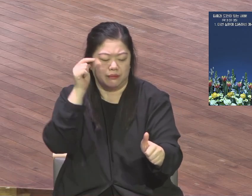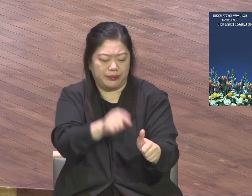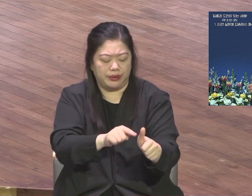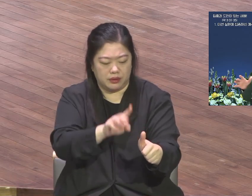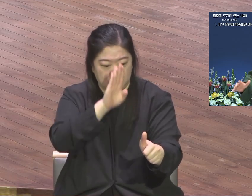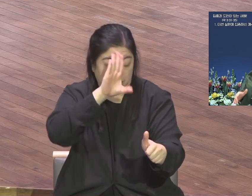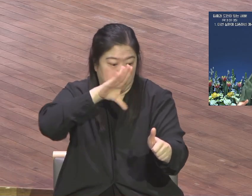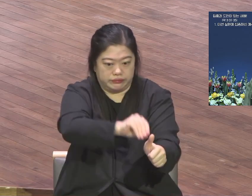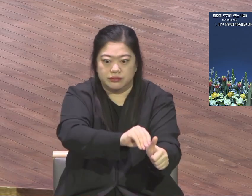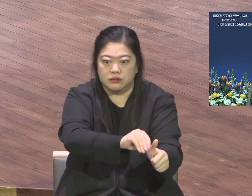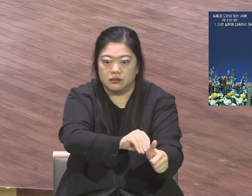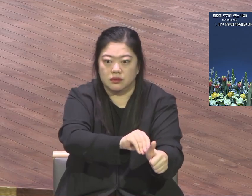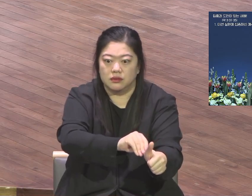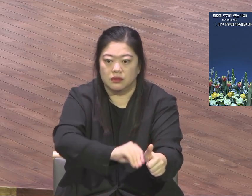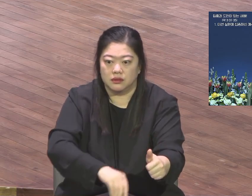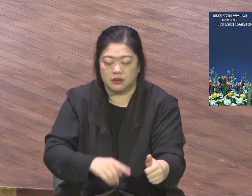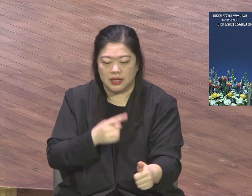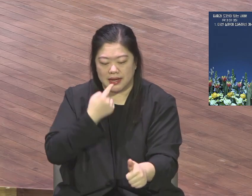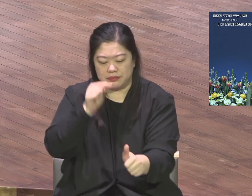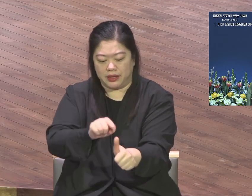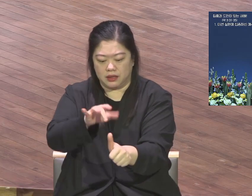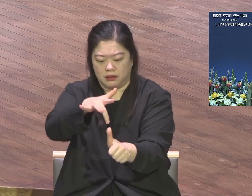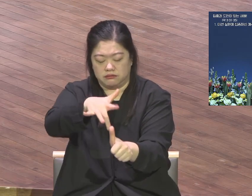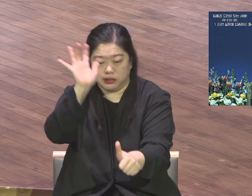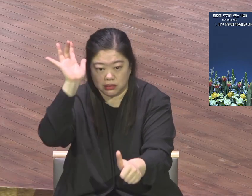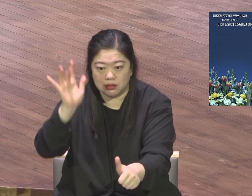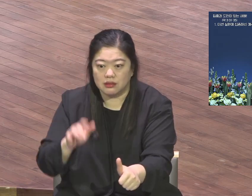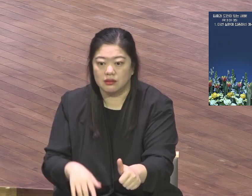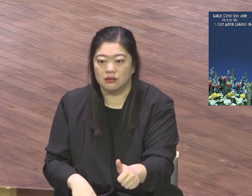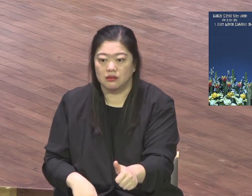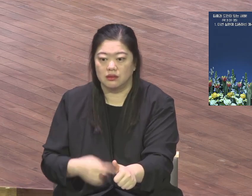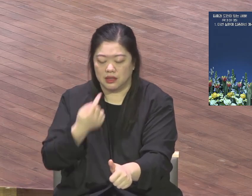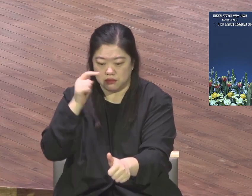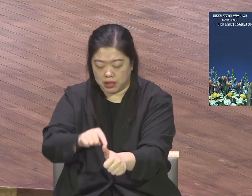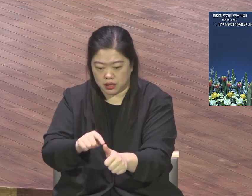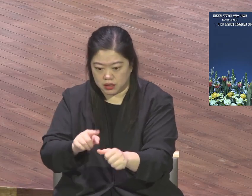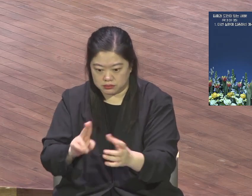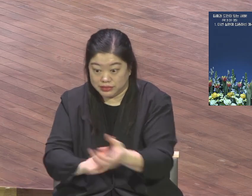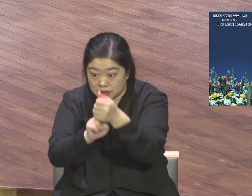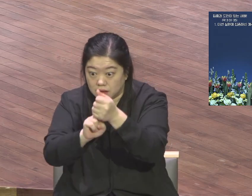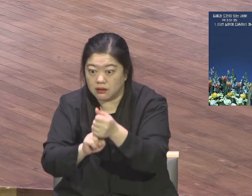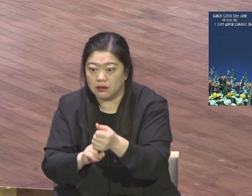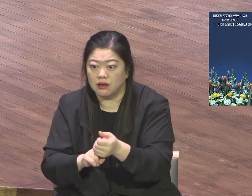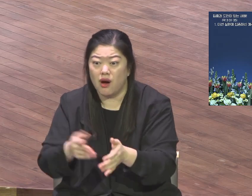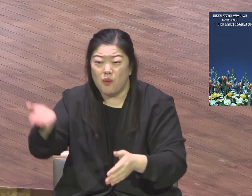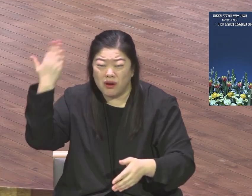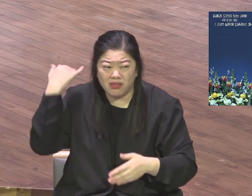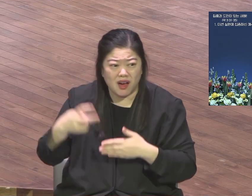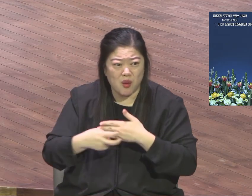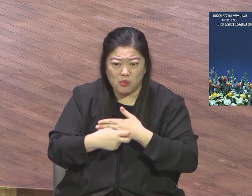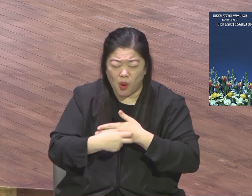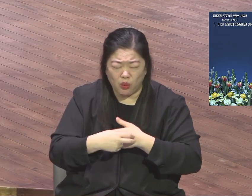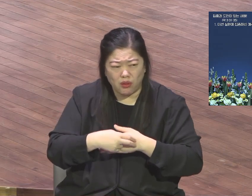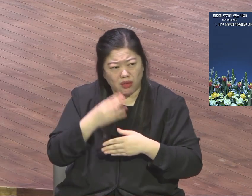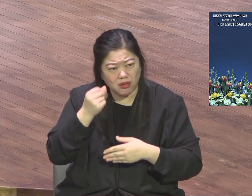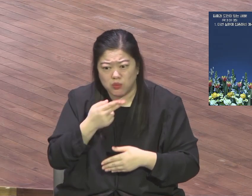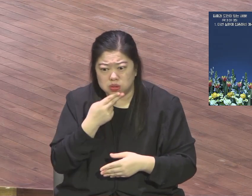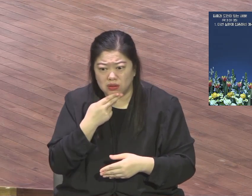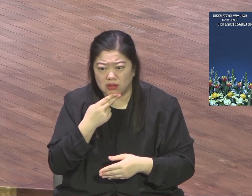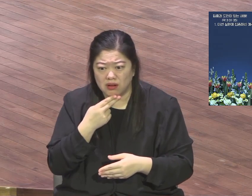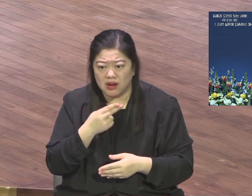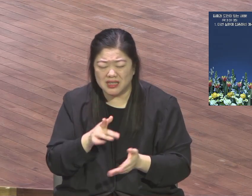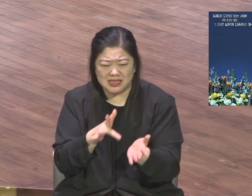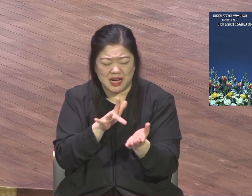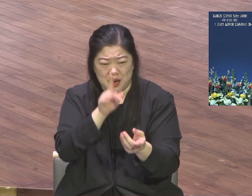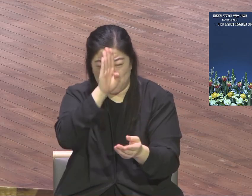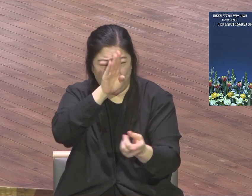하니까 그냥 다 치유가 돼버려. 난리가 났지요. 뭐 환자들이 그냥 그때는 뭐 병원이 있습니까? 약이 있습니까? 병 걸리면